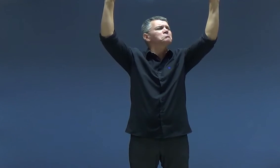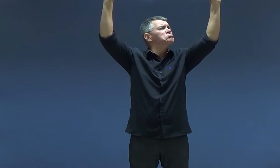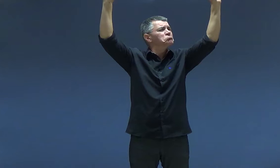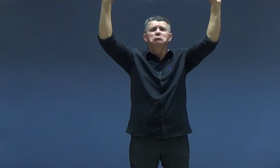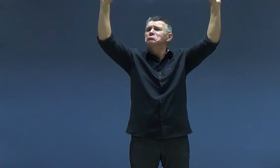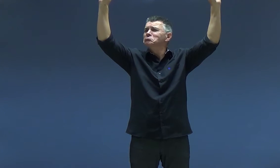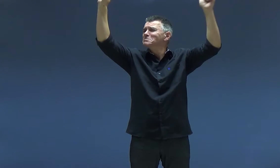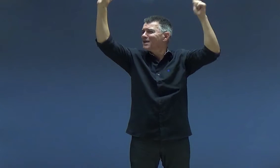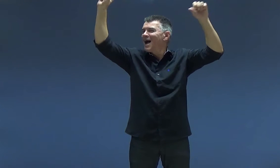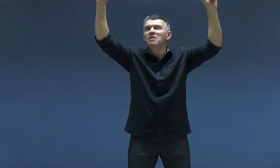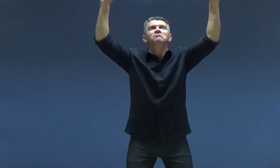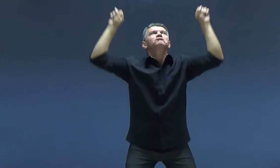consegui. Ah, facinho.